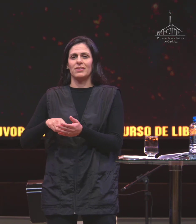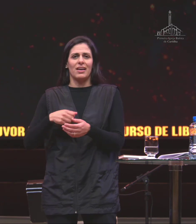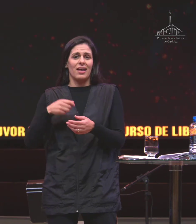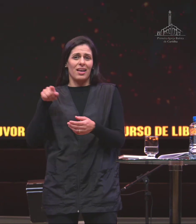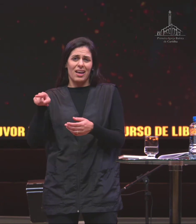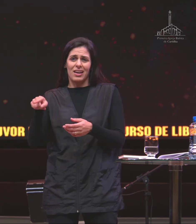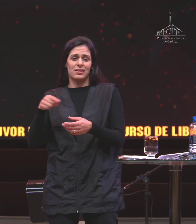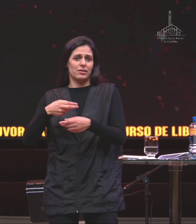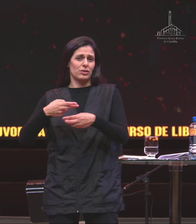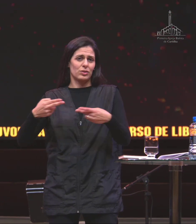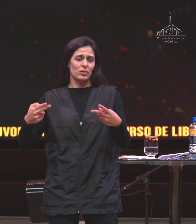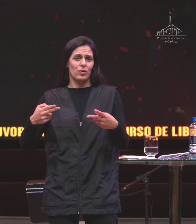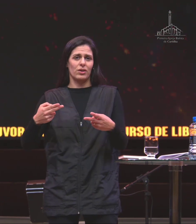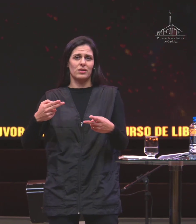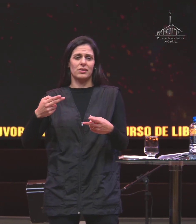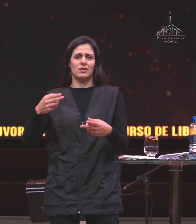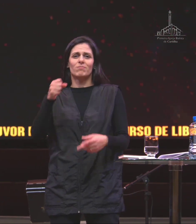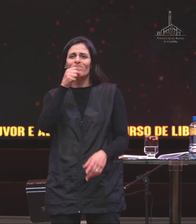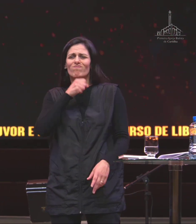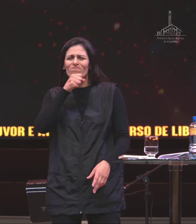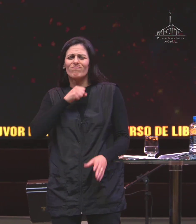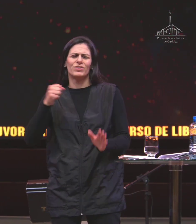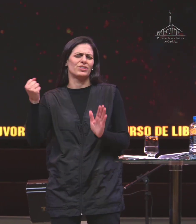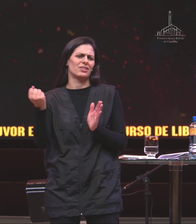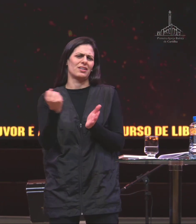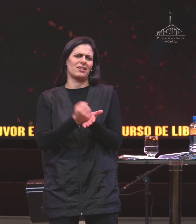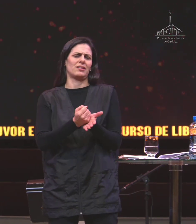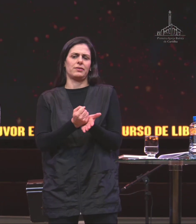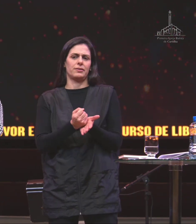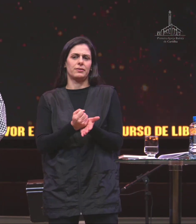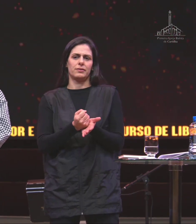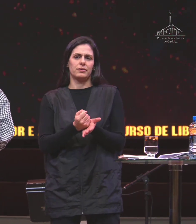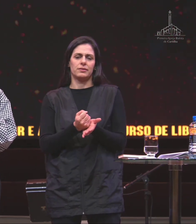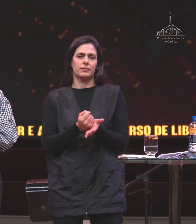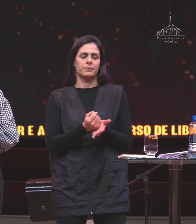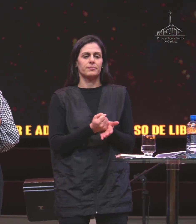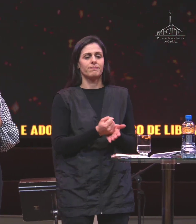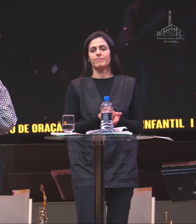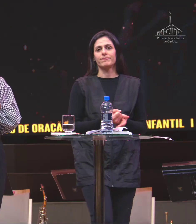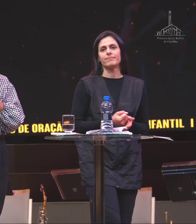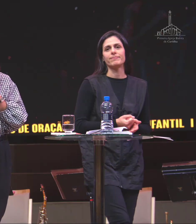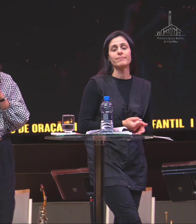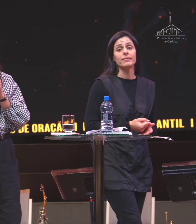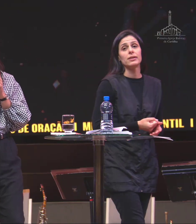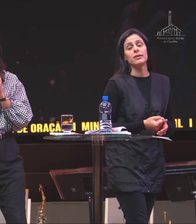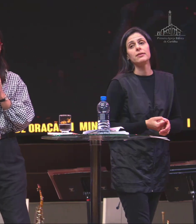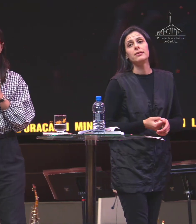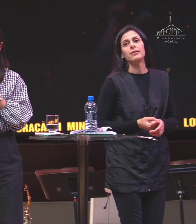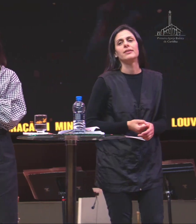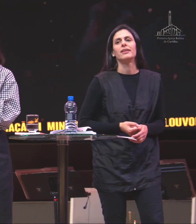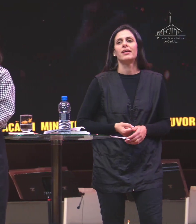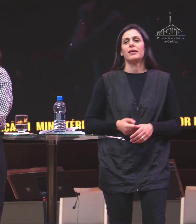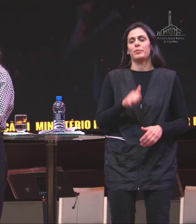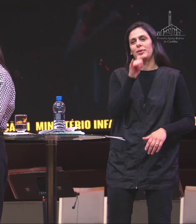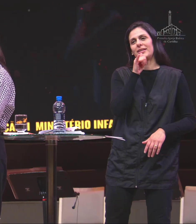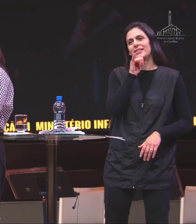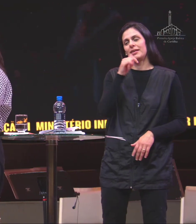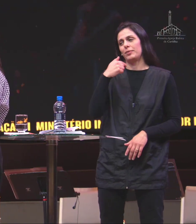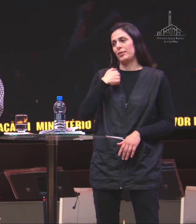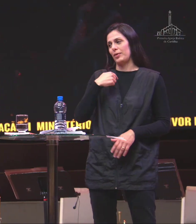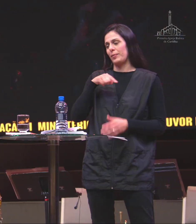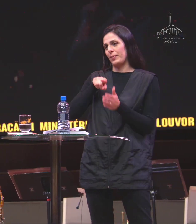terminar. Seja um ministro dessa nova aliança. Gente, você tem proclamado as boas novas do